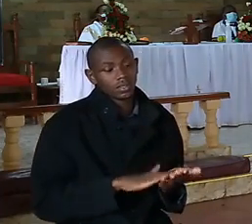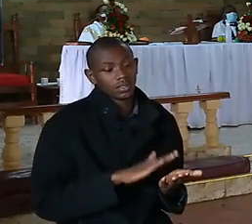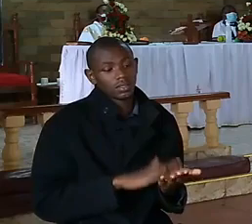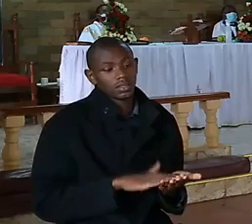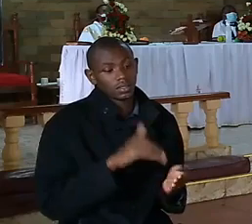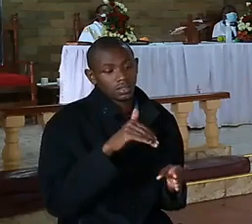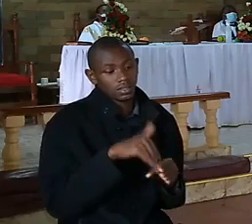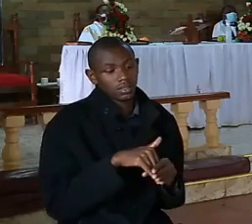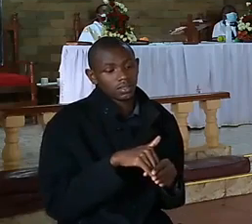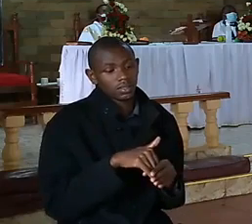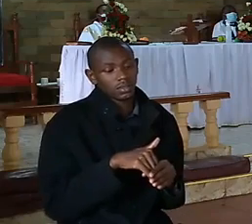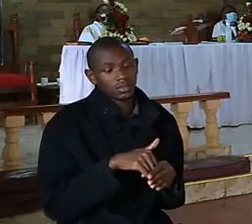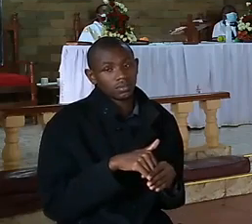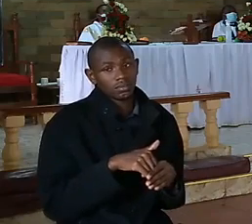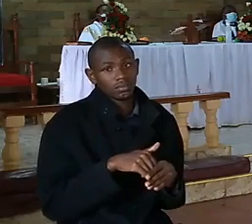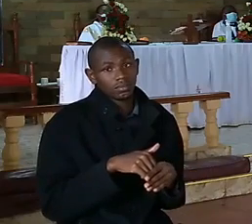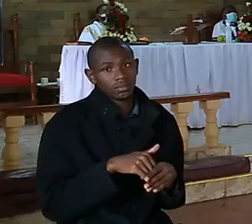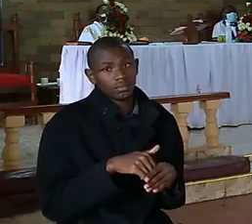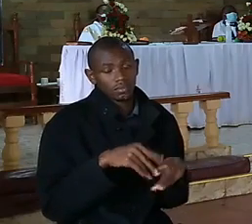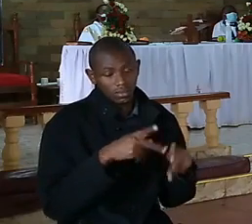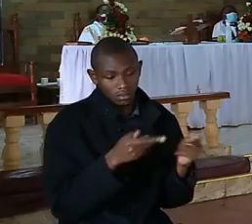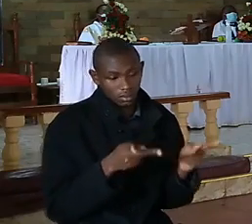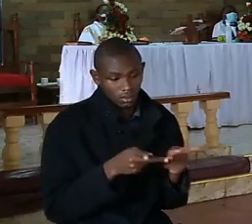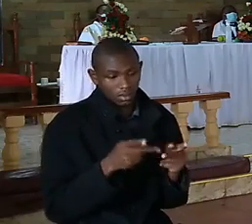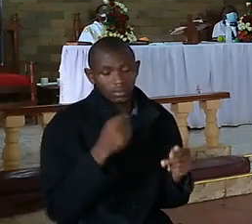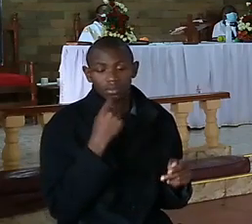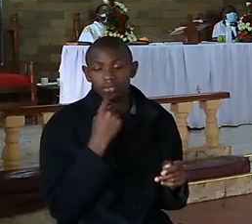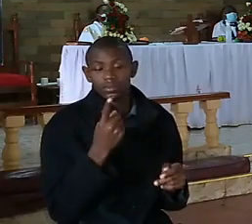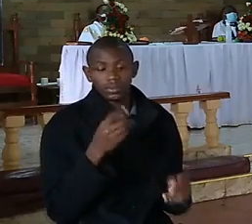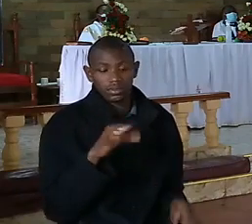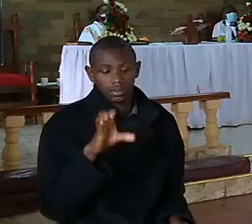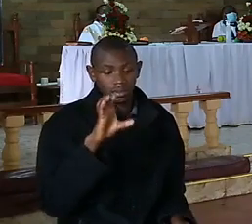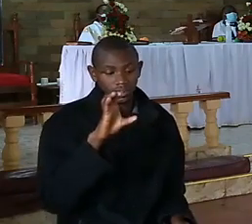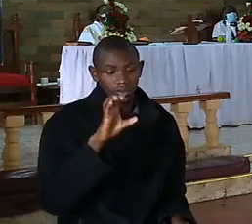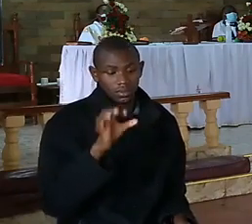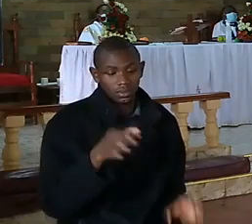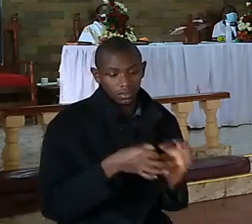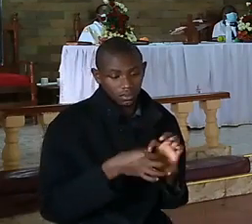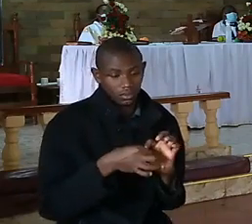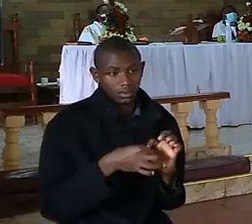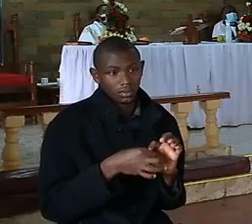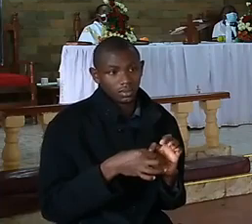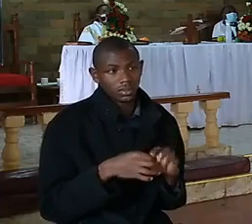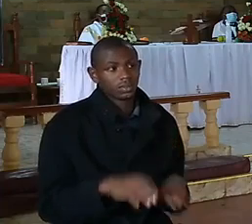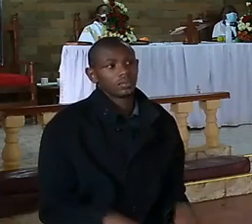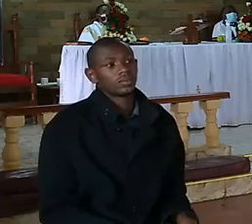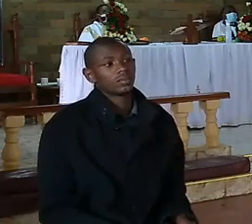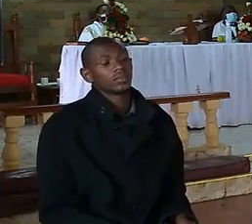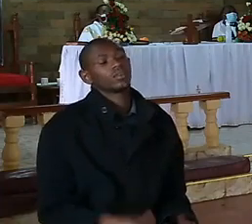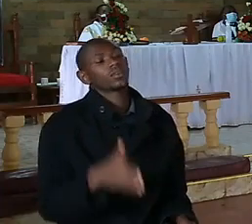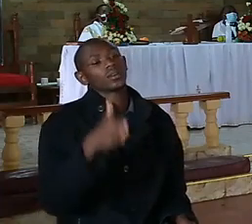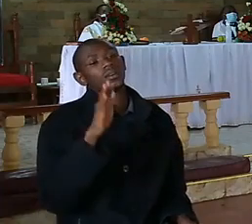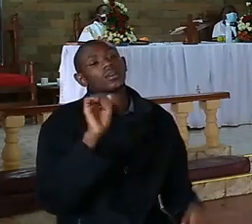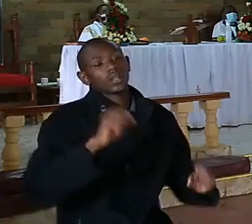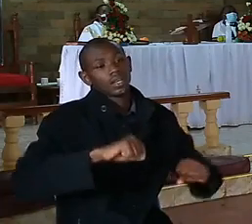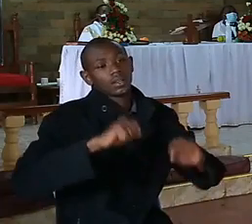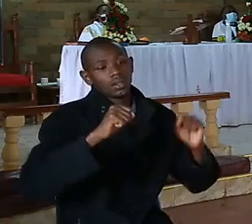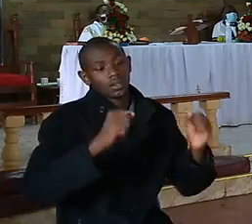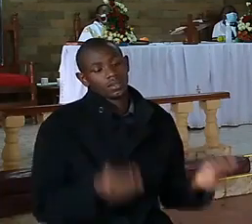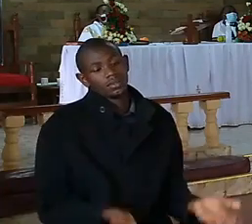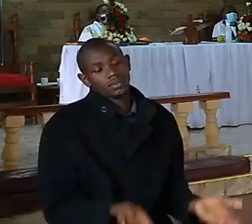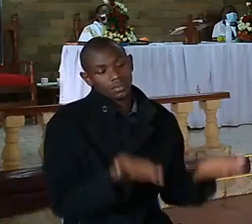andũ mambĩrĩrie kuuga ũhoro wa ũhotani ũrĩa mwathani arehete biacara-inĩ yaku ndũrĩ kũraihu ngai no ahote gũgũkinyĩra